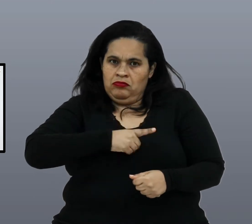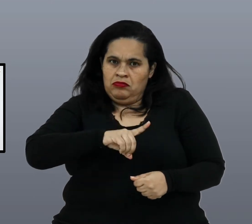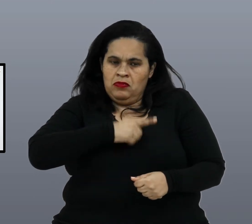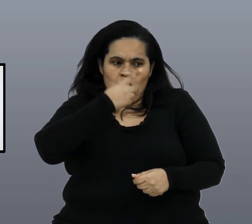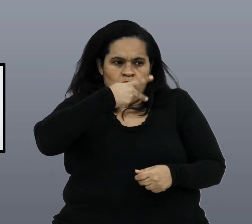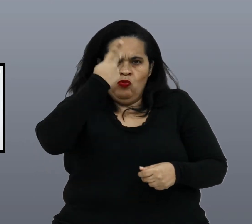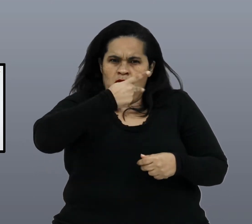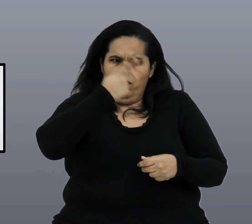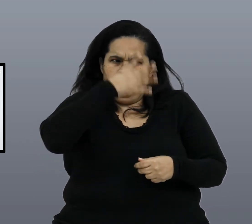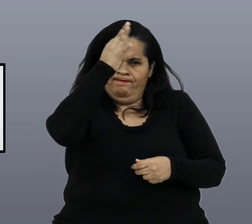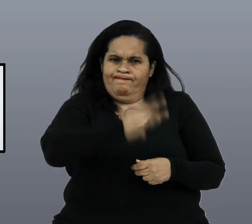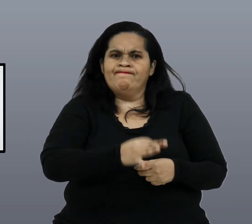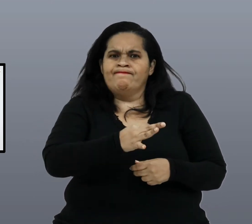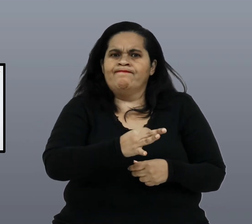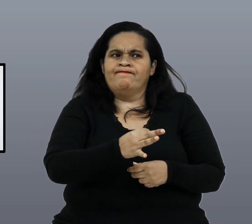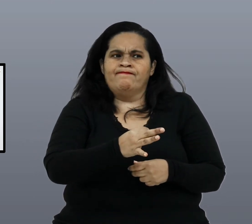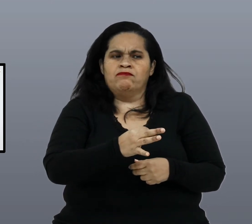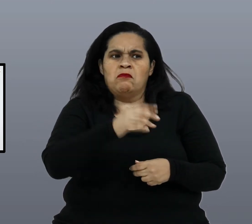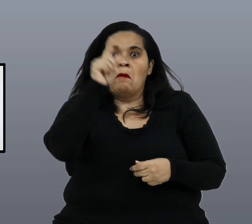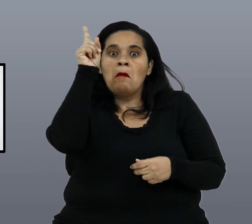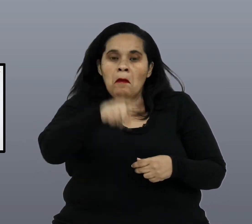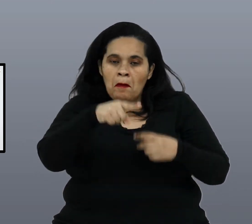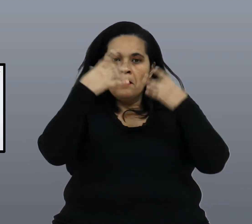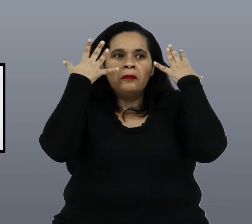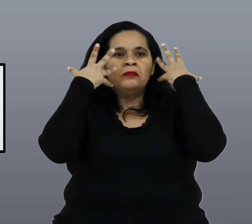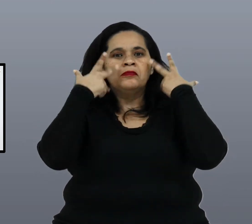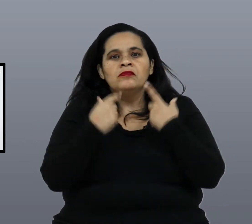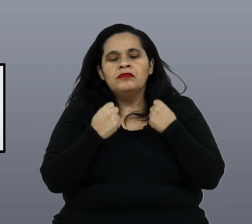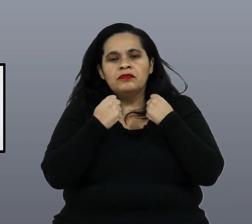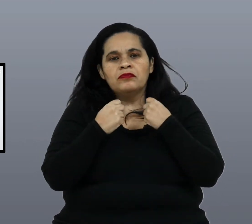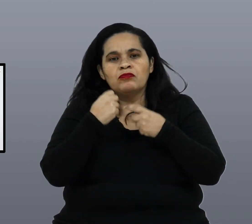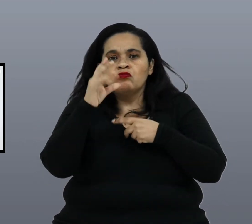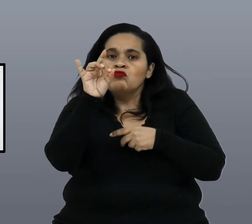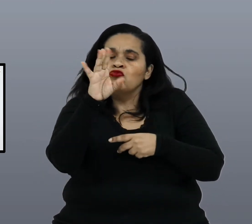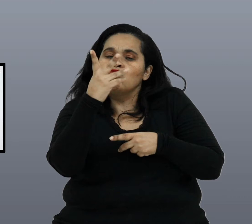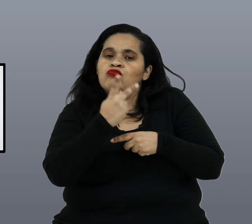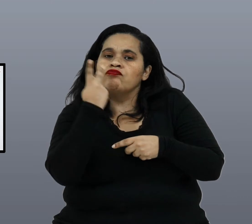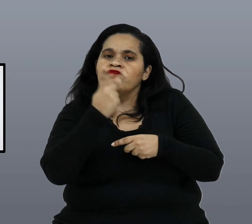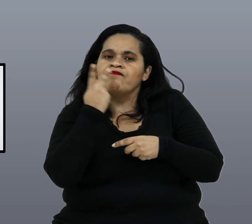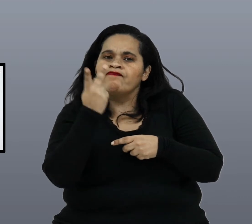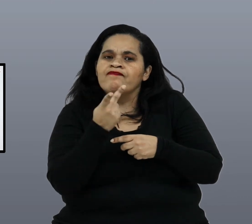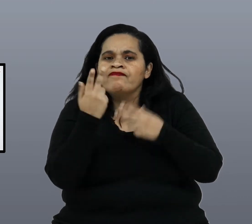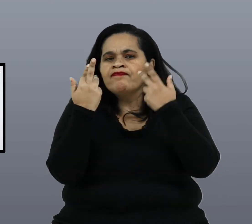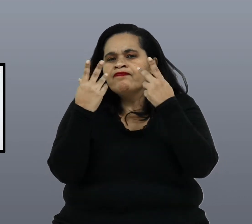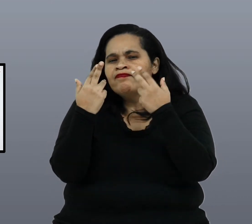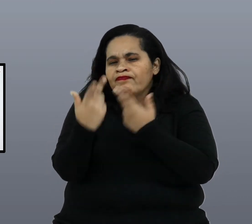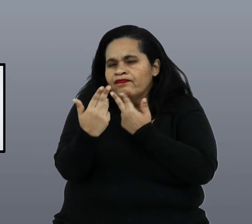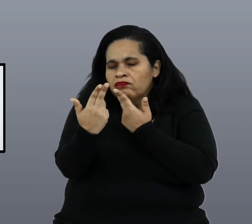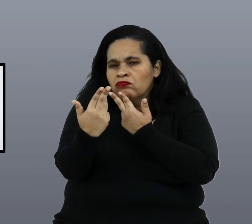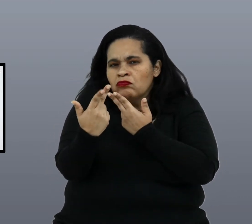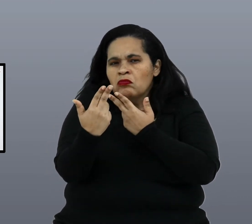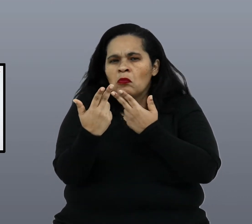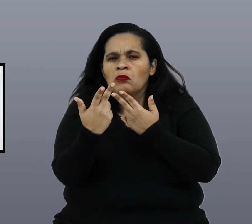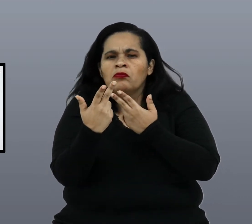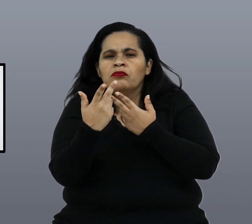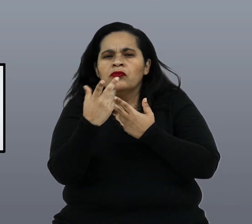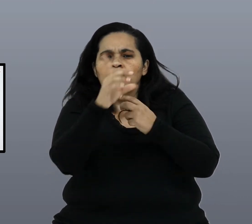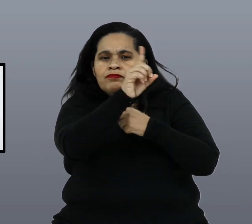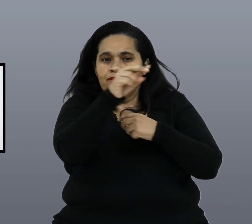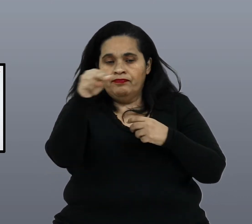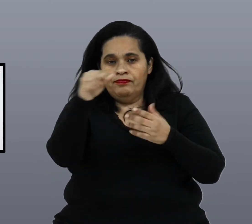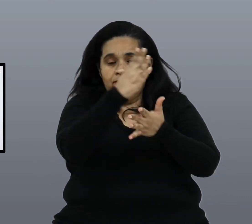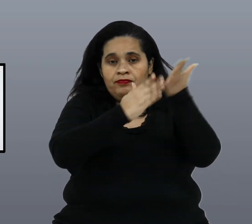um urso. Ele fala que é semelhante, né? E aí quando a gente lê aqui o texto, Daniel capítulo 7